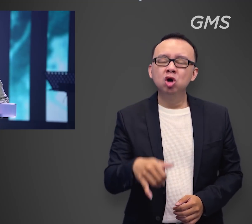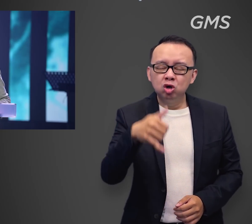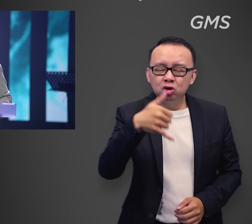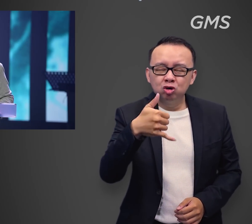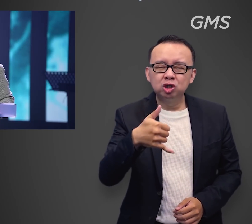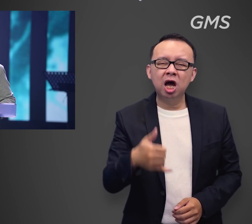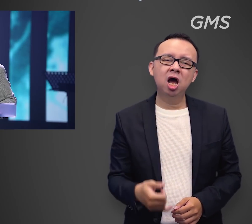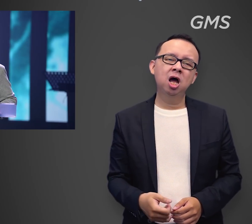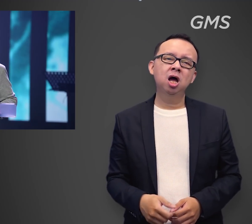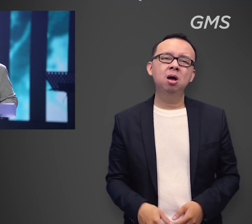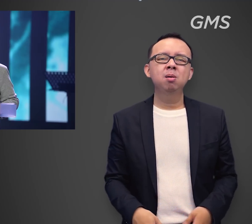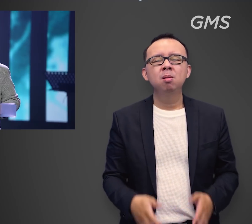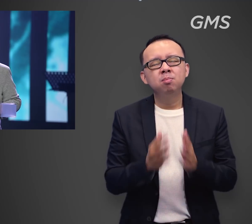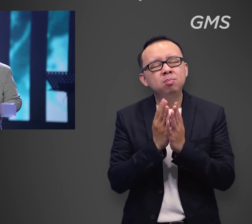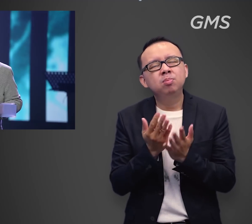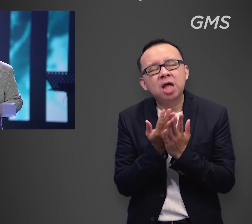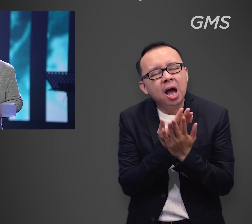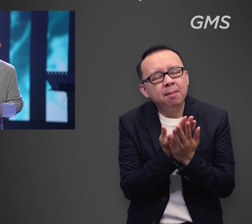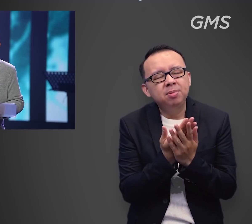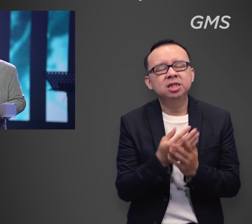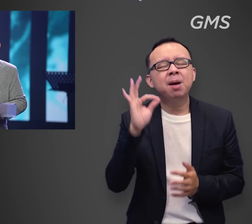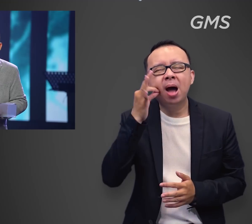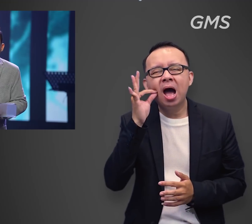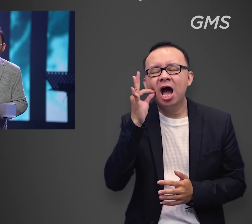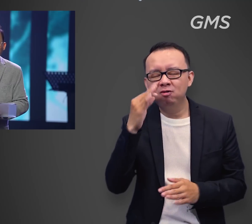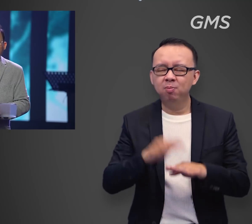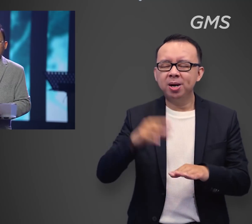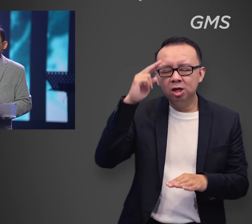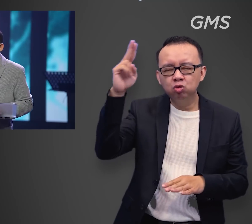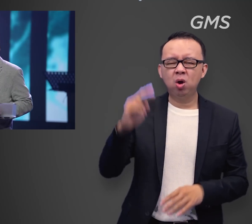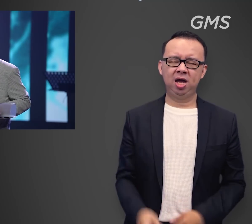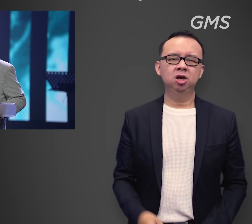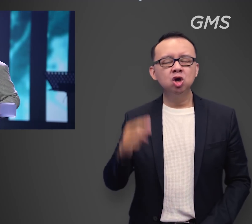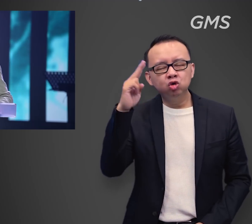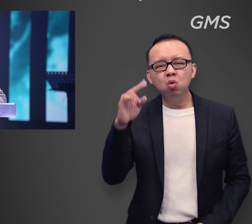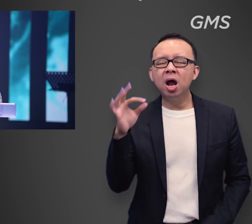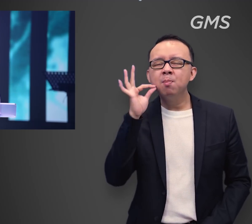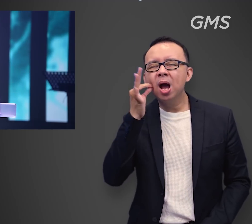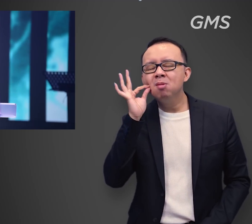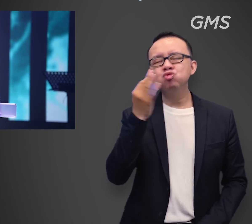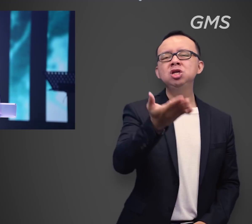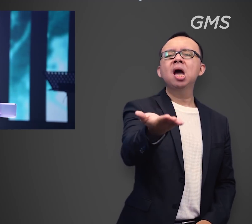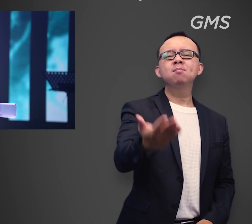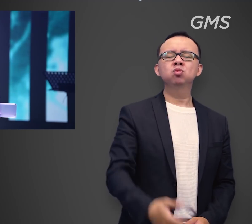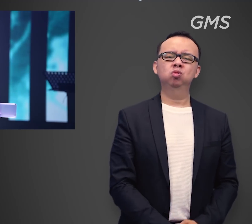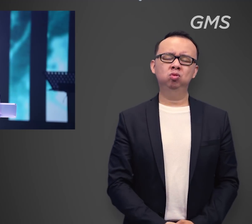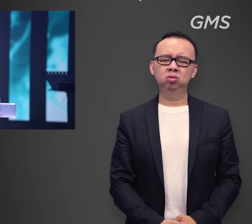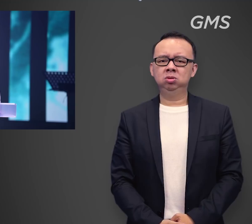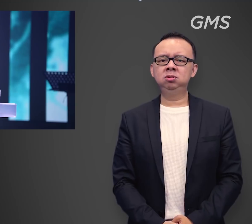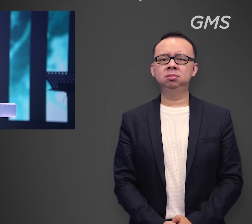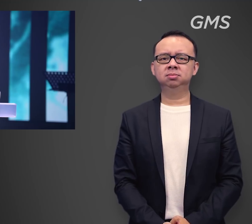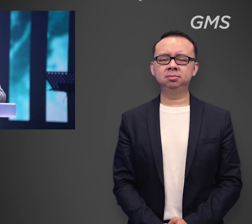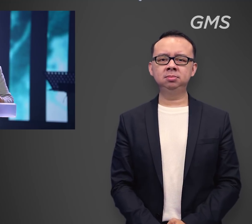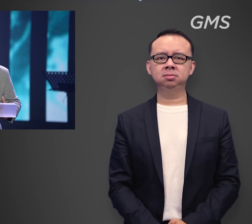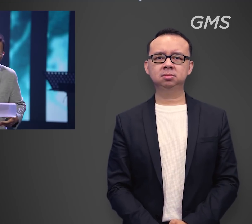jujur mengaku dosanya, maka Allah itu adalah adil dan setia. Dia akan mengampuni hidup kita. Sesimpel itu.